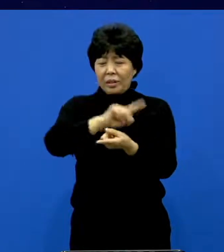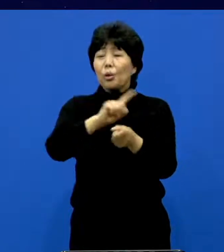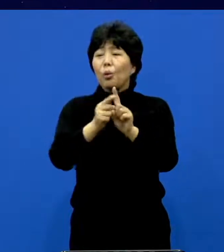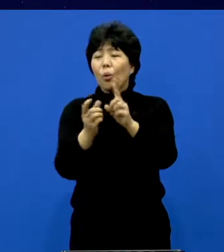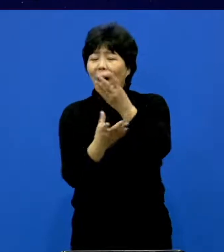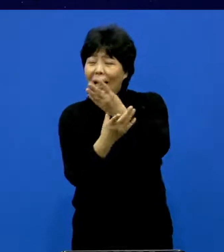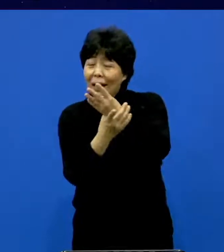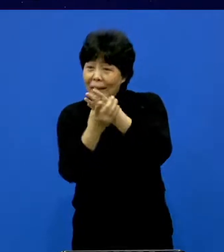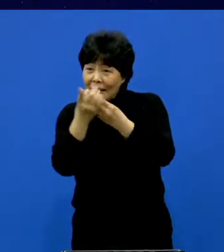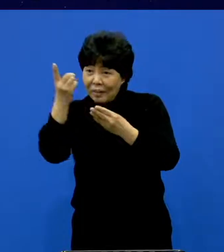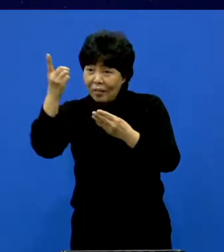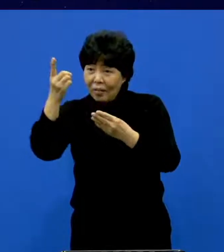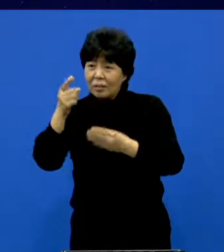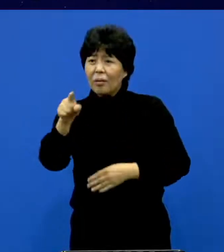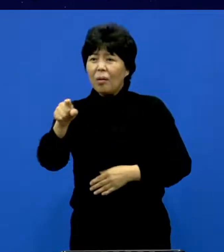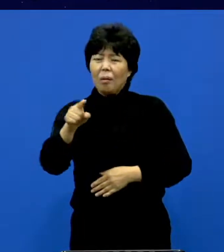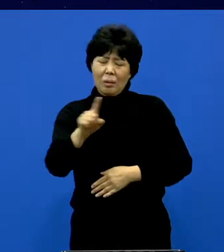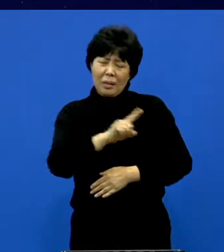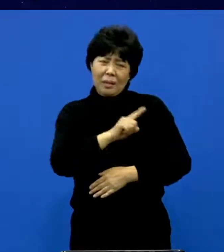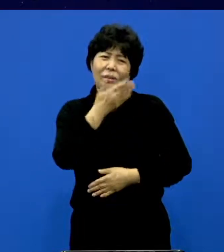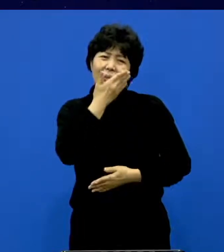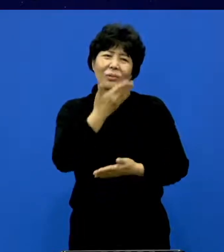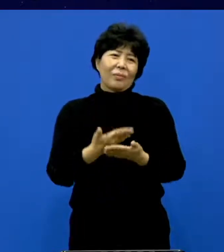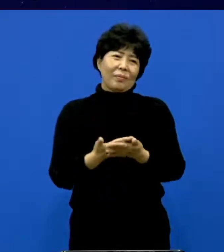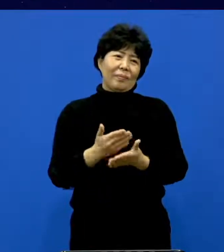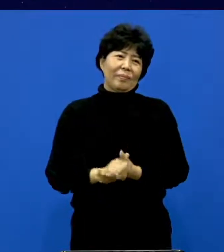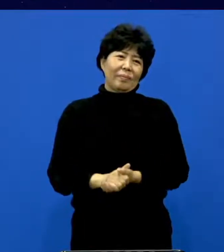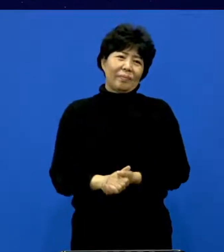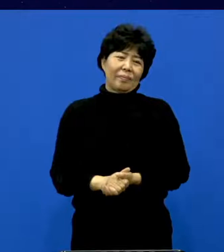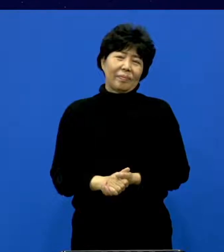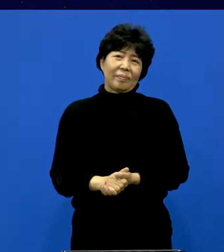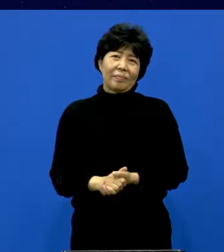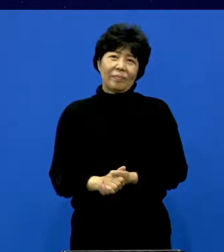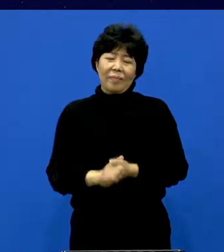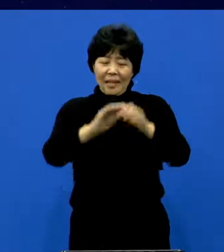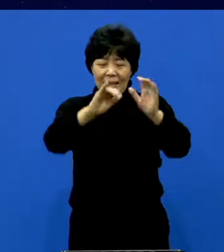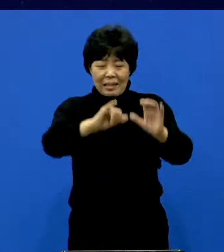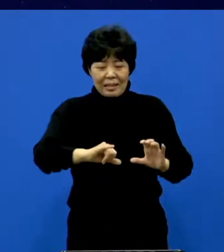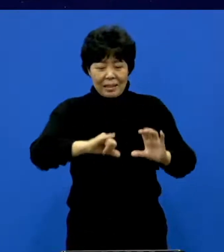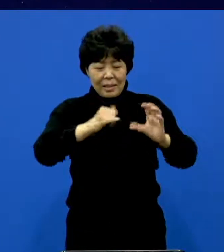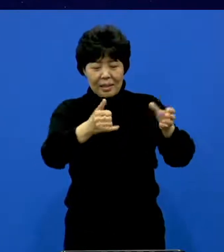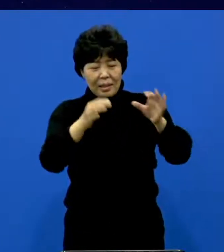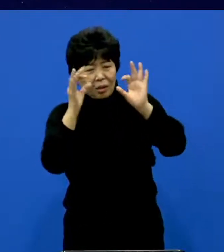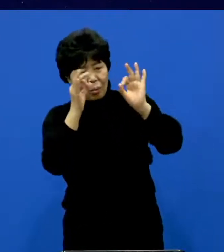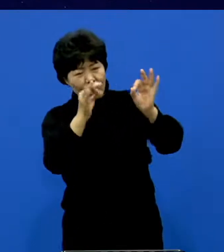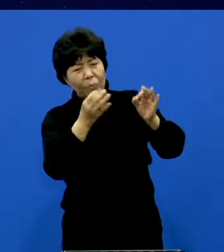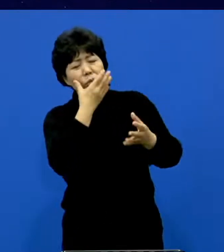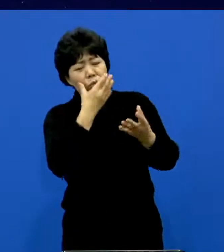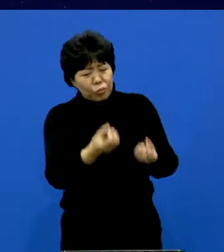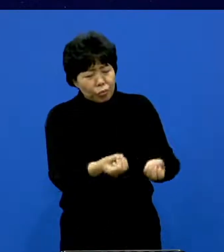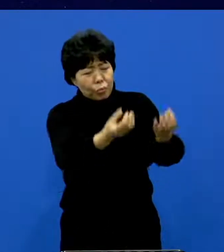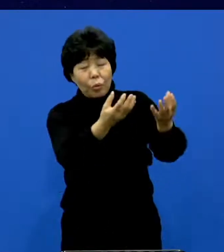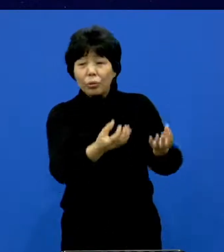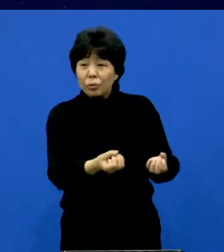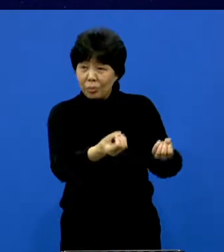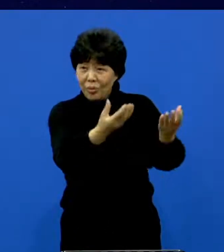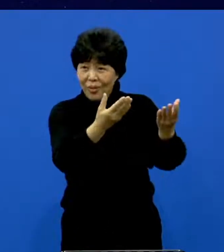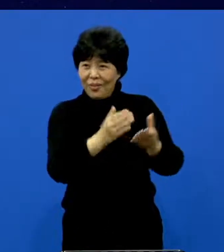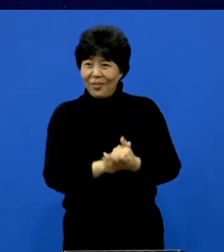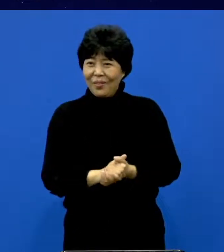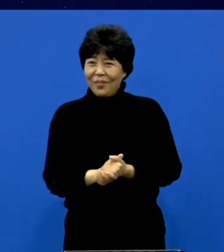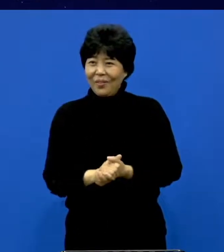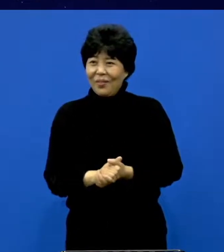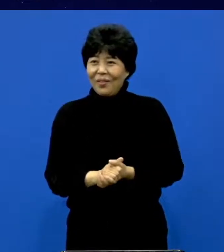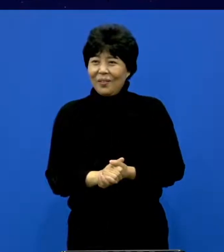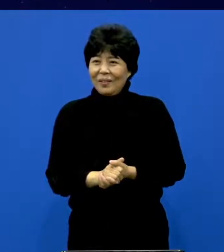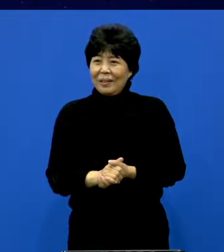여러분 세상 속에서도 전혀 다른 모습으로 세상을 축복하며 살아가는 여러분들이 되셔서 이 원리